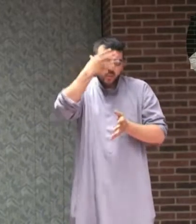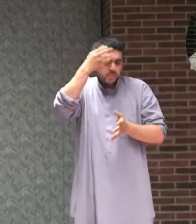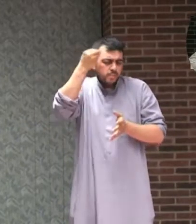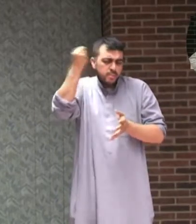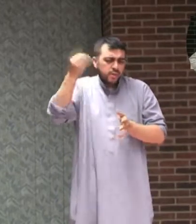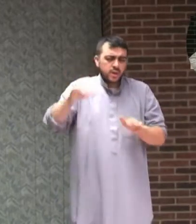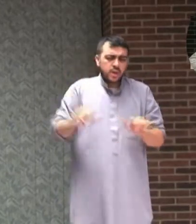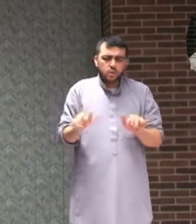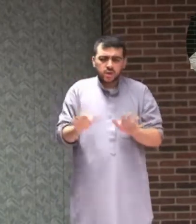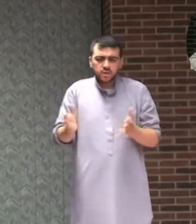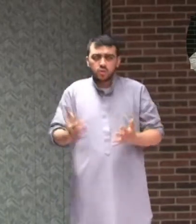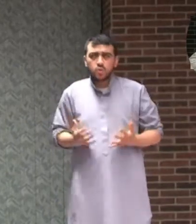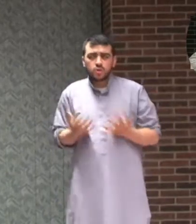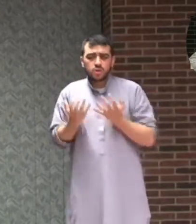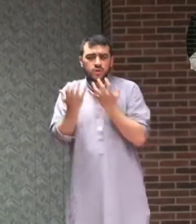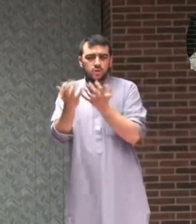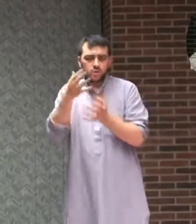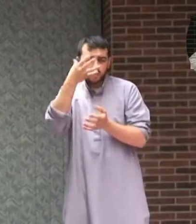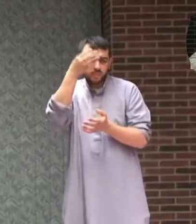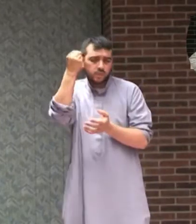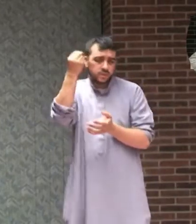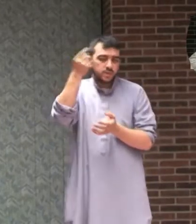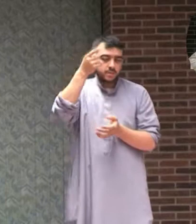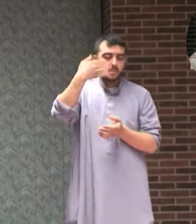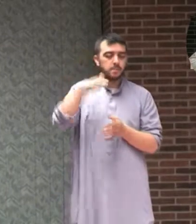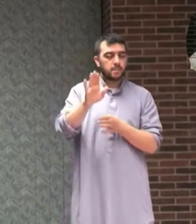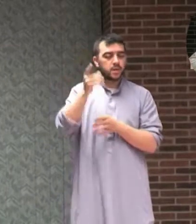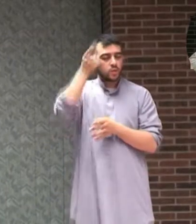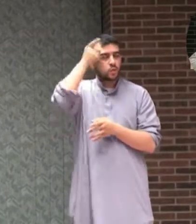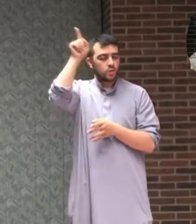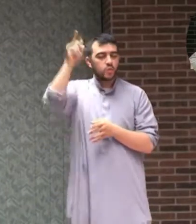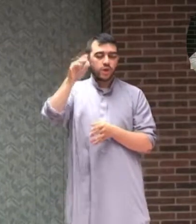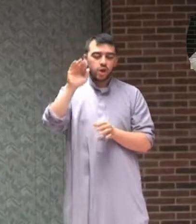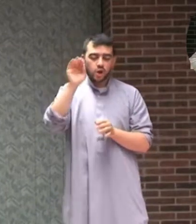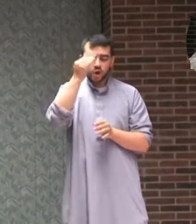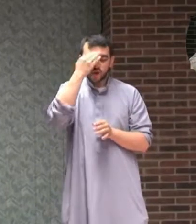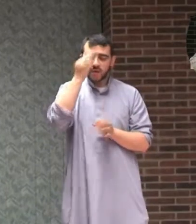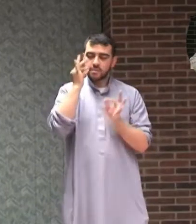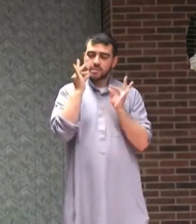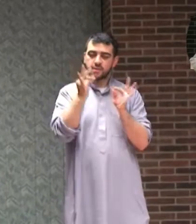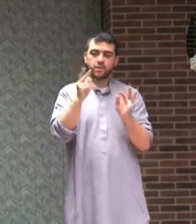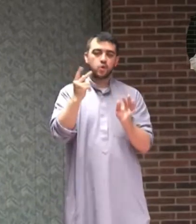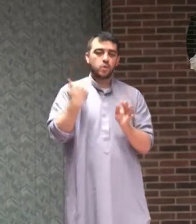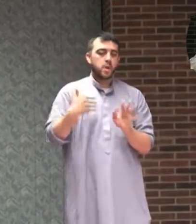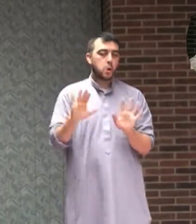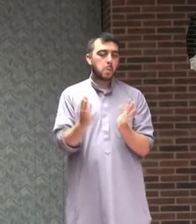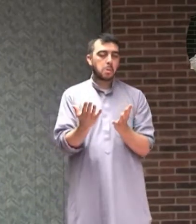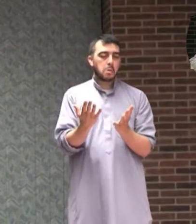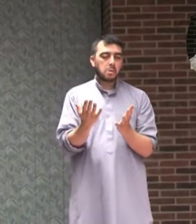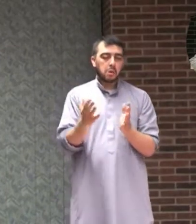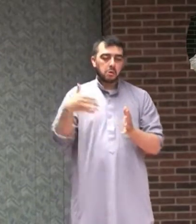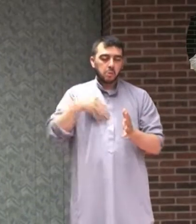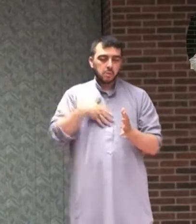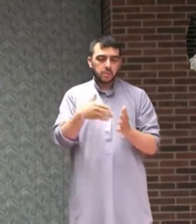de nous adonner à l'errance. Et Allah subhanahu wa ta'ala connaît la nature de l'être humain.